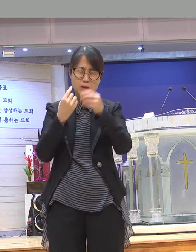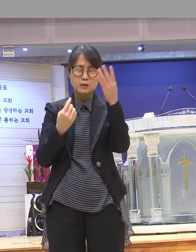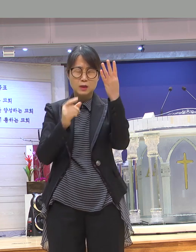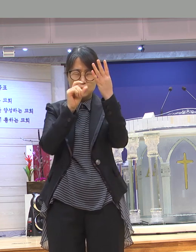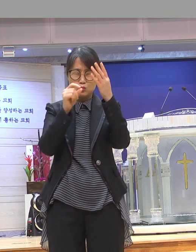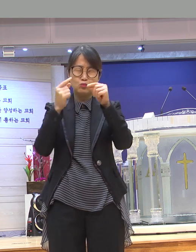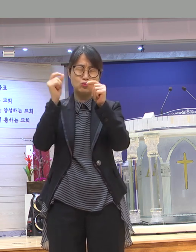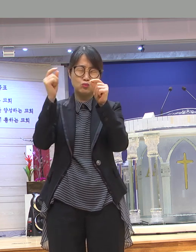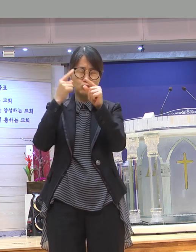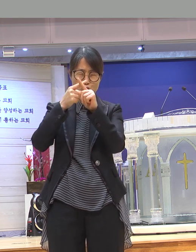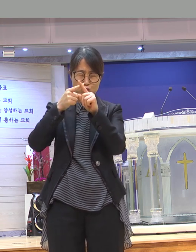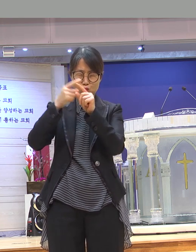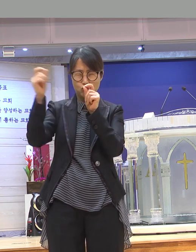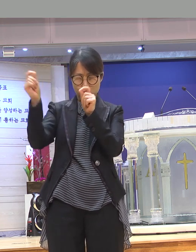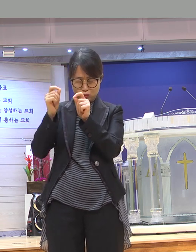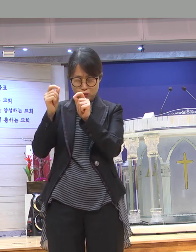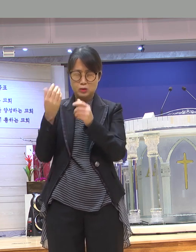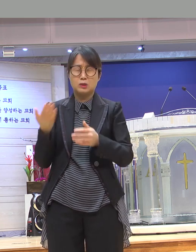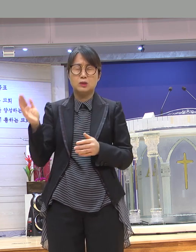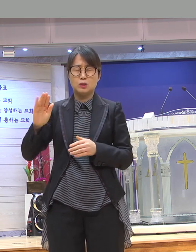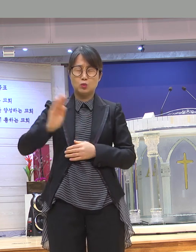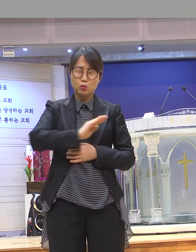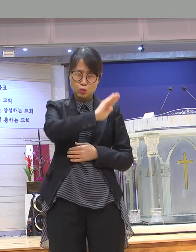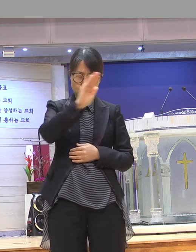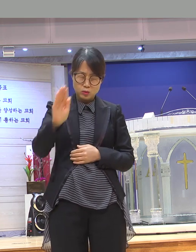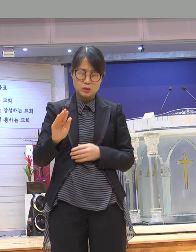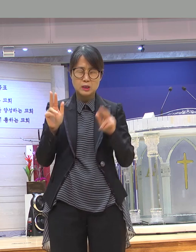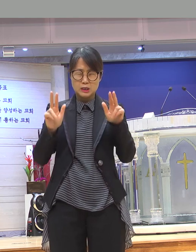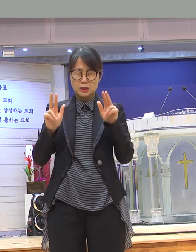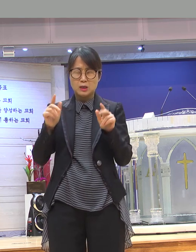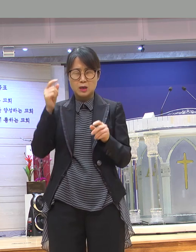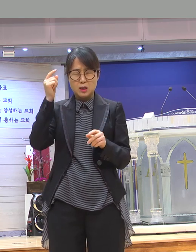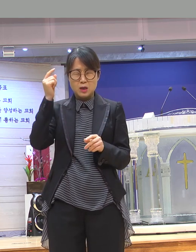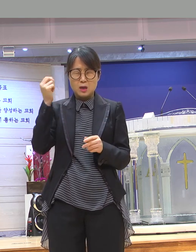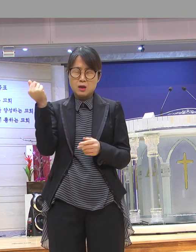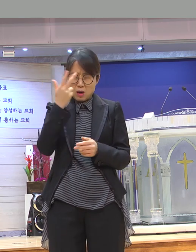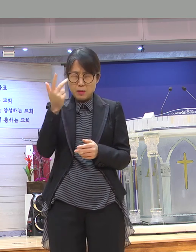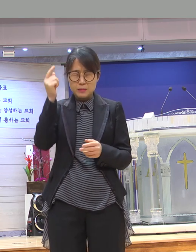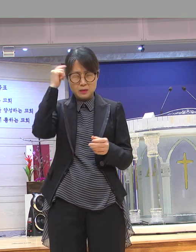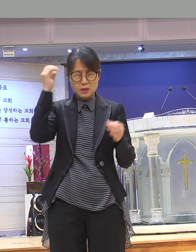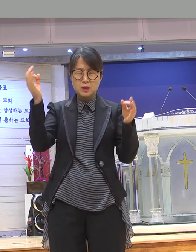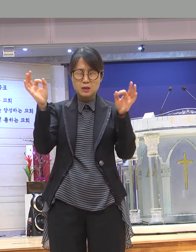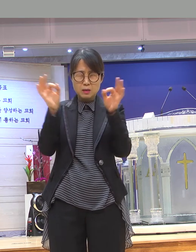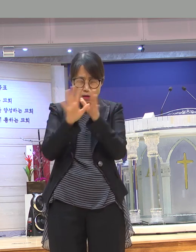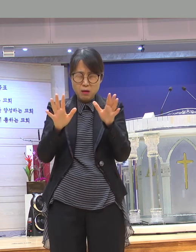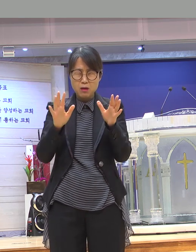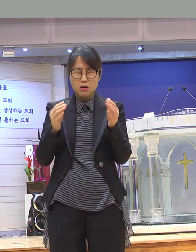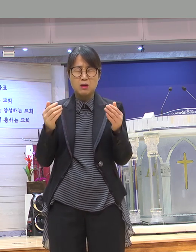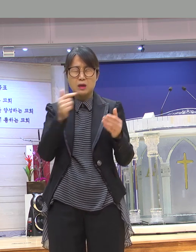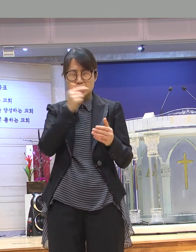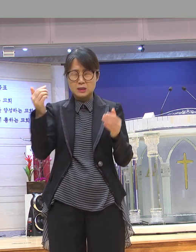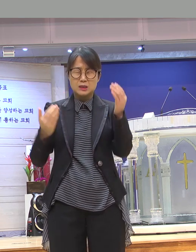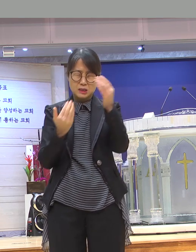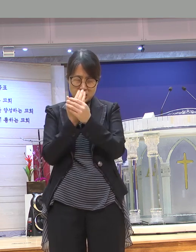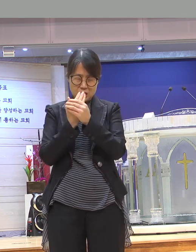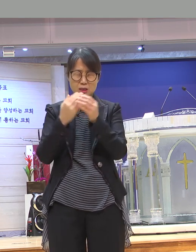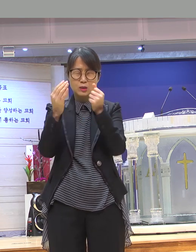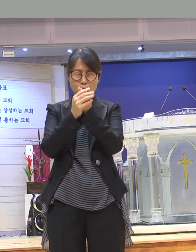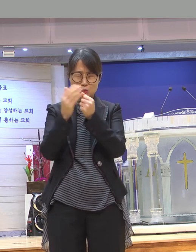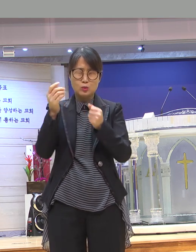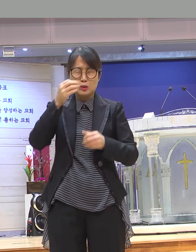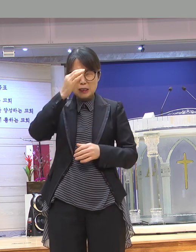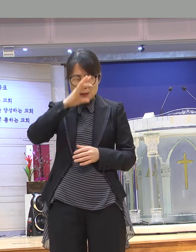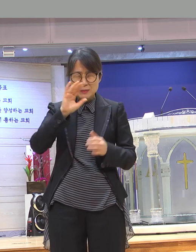벌써 4월 중순을 앞두고 있습니다. 그러나 우리들은 지금 뜻하지 않은 사상 초유의 일로 인하여